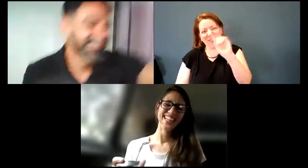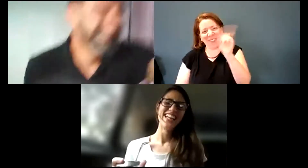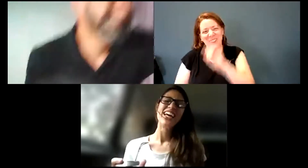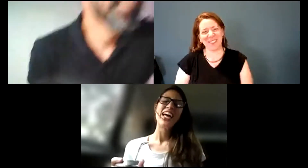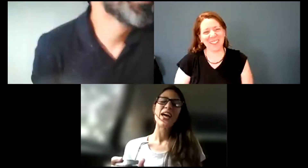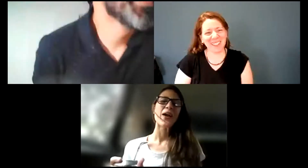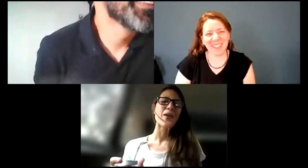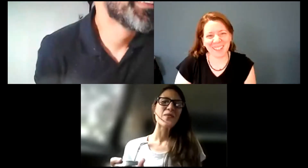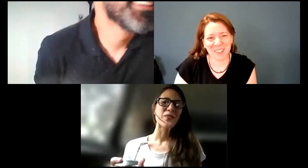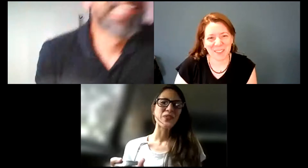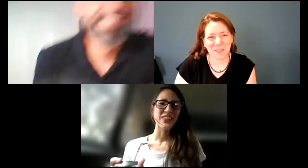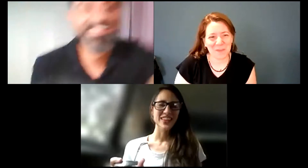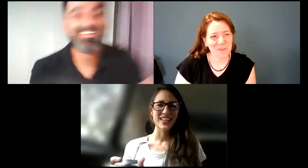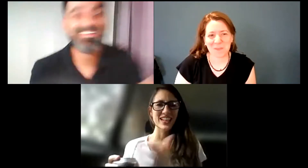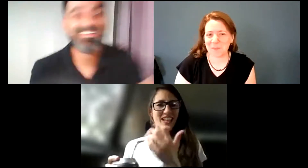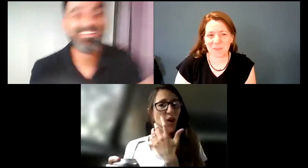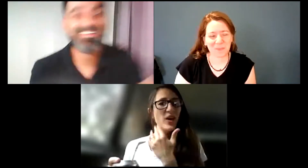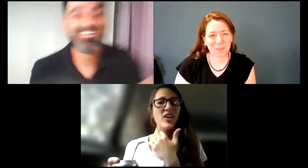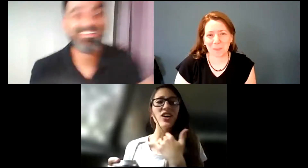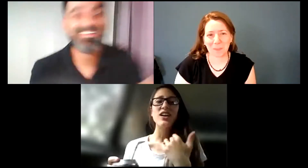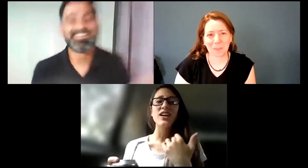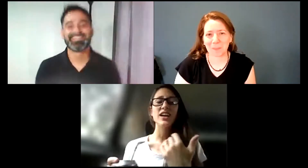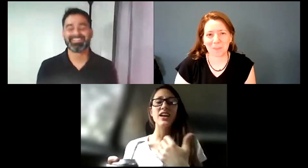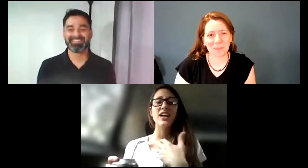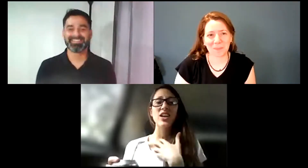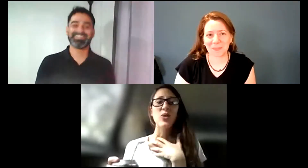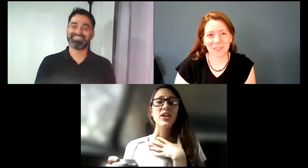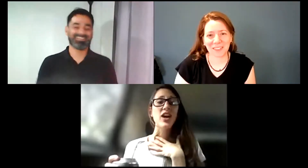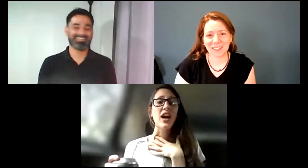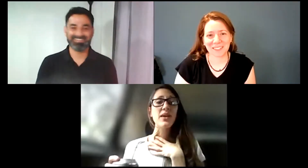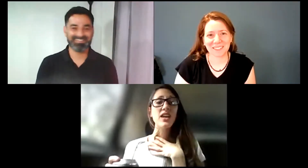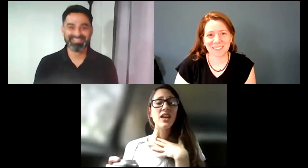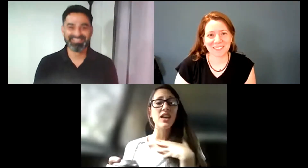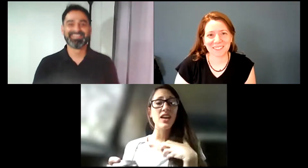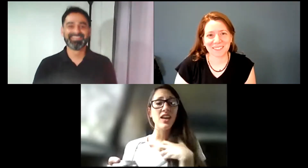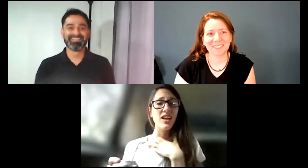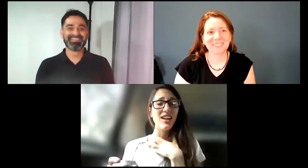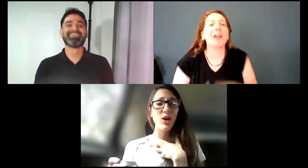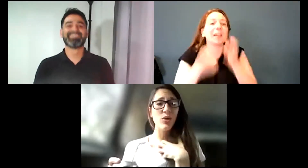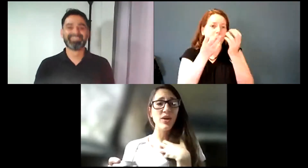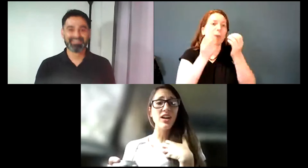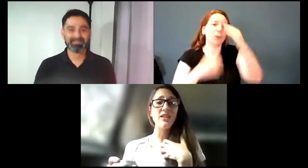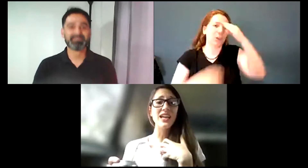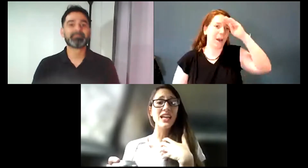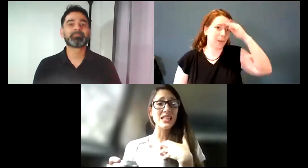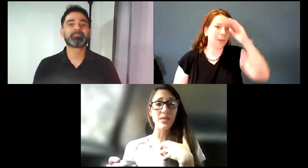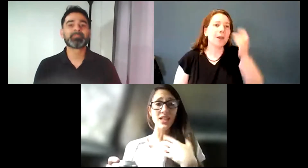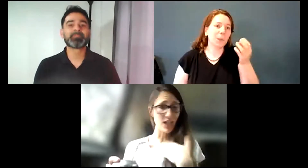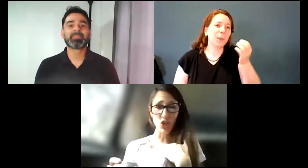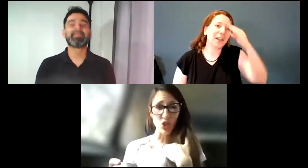Hay varias. Lo bueno, tiene muchas parejas. Lo bueno, Javi. Lo bueno, Javi, es que las amenazas no son